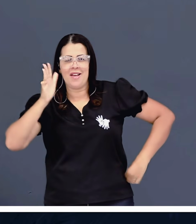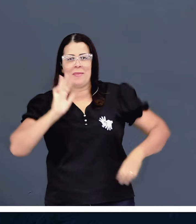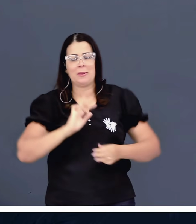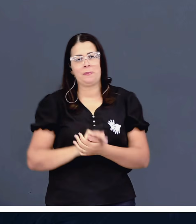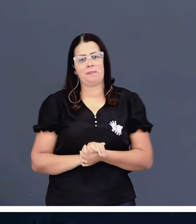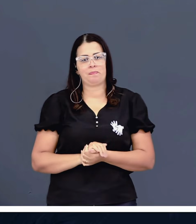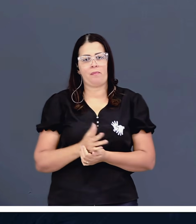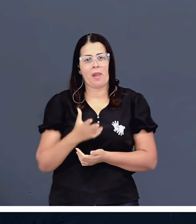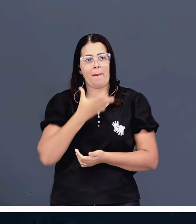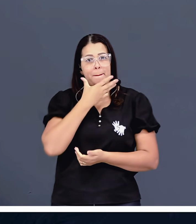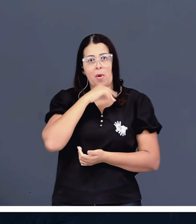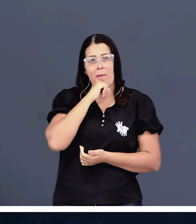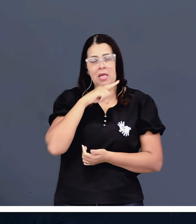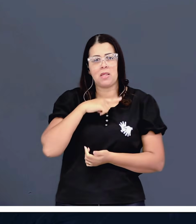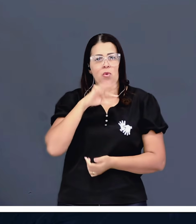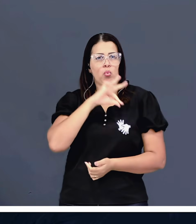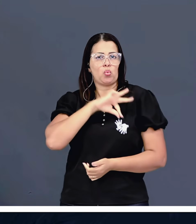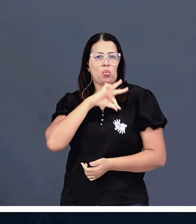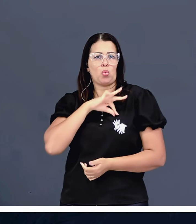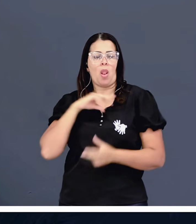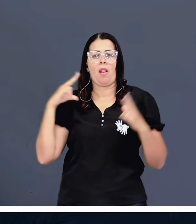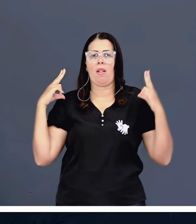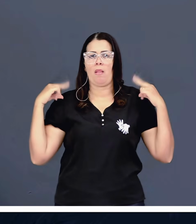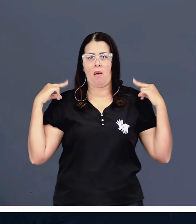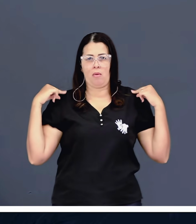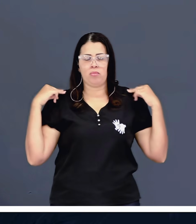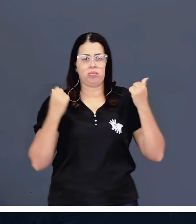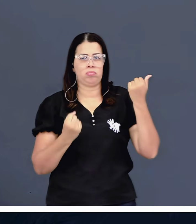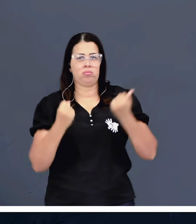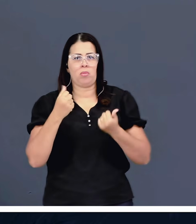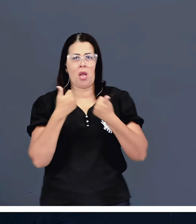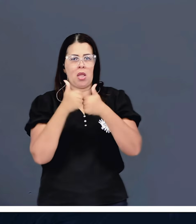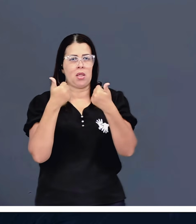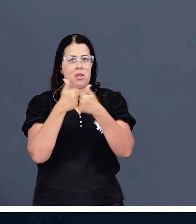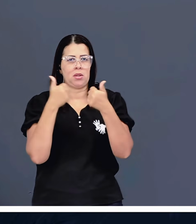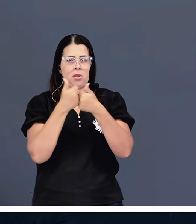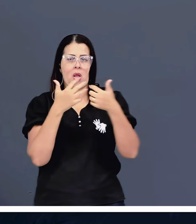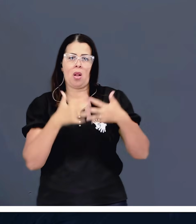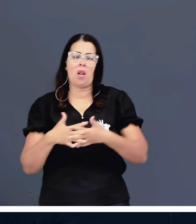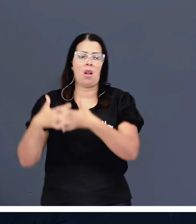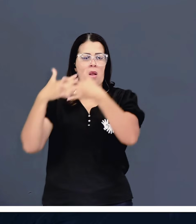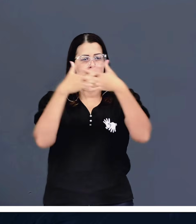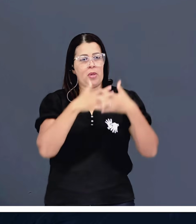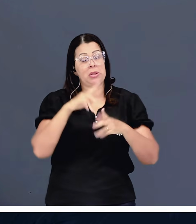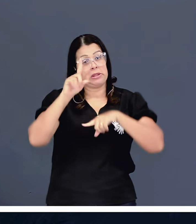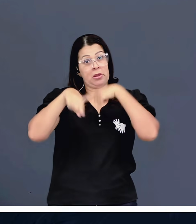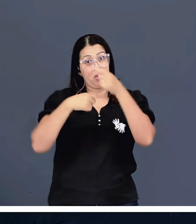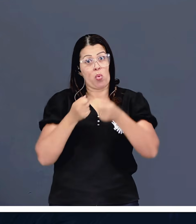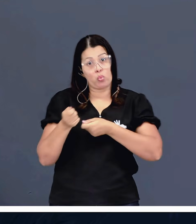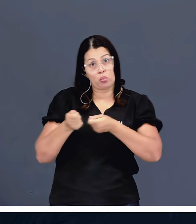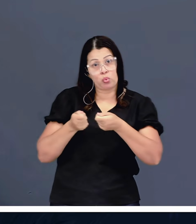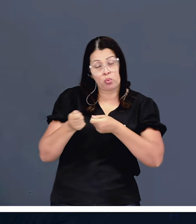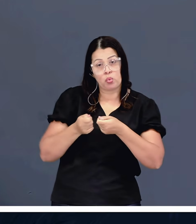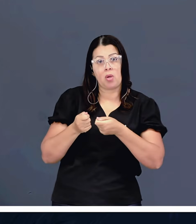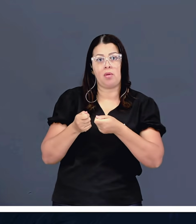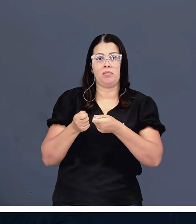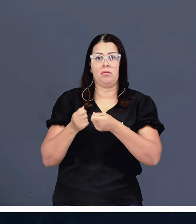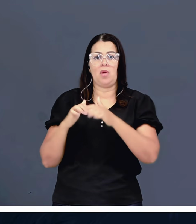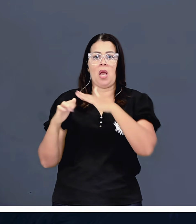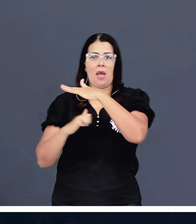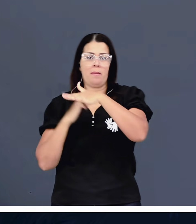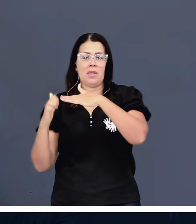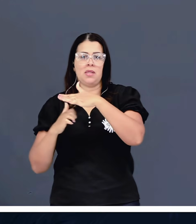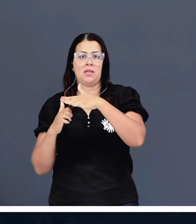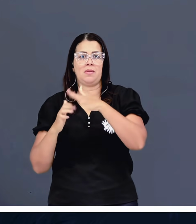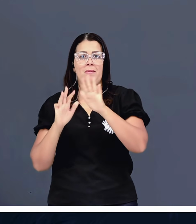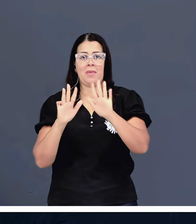Meu pai sempre teve um salário de motorista. Meu pai foi motorista de ônibus, de caminhão. Depois passou a gerenciar a empresa de ônibus.